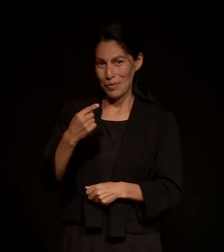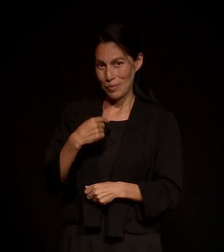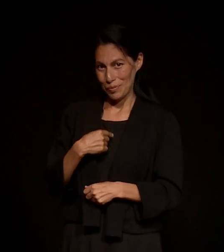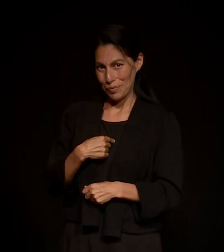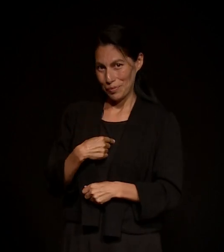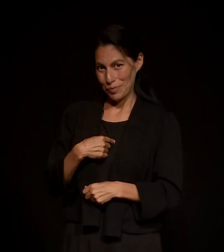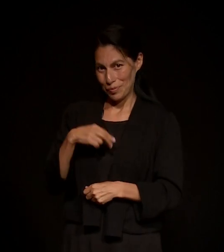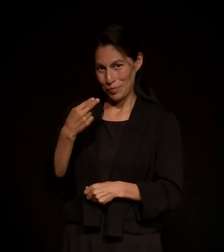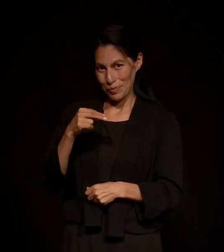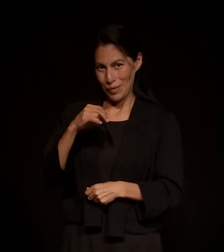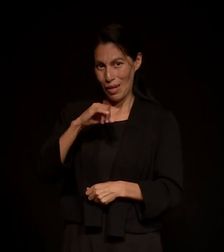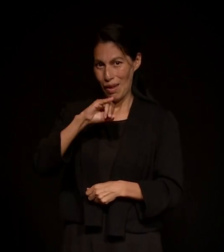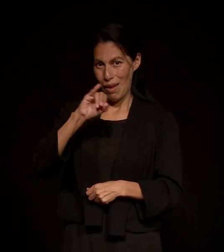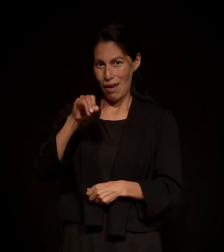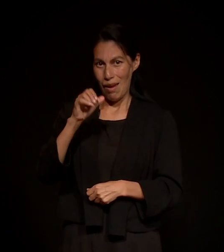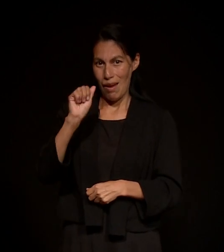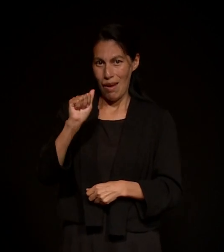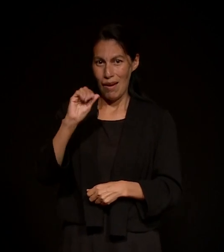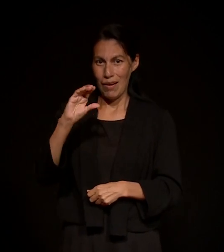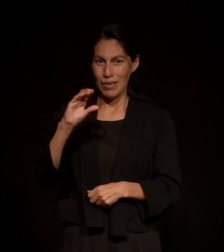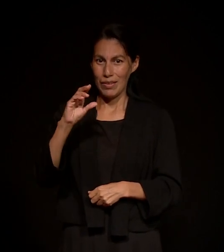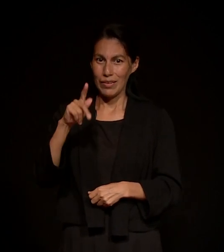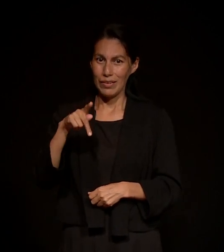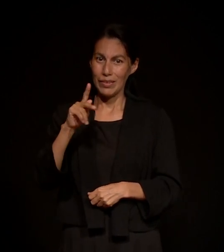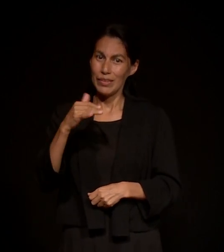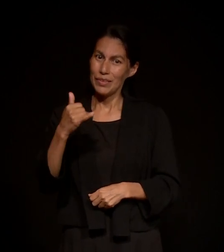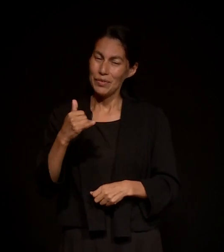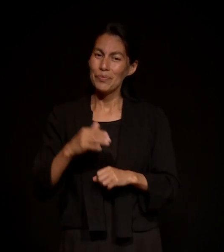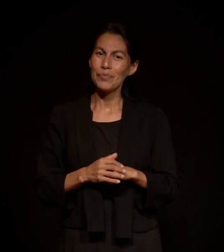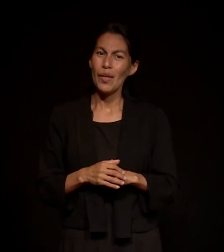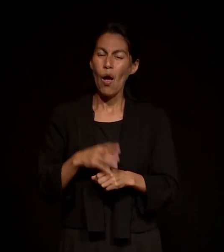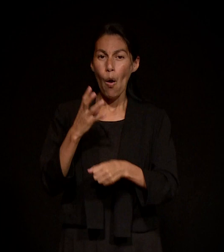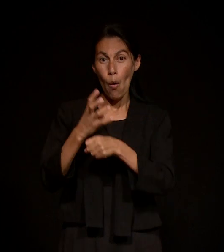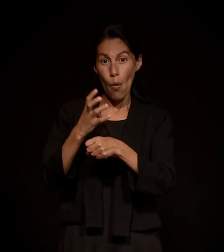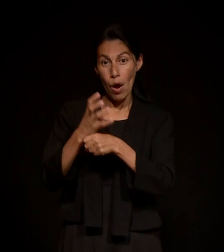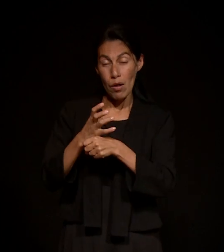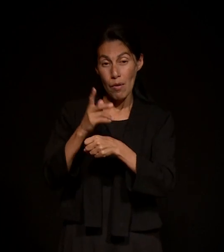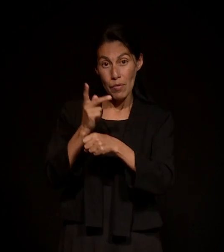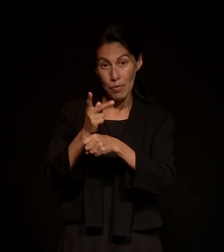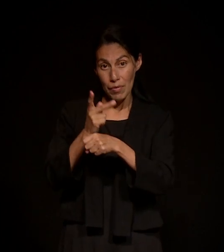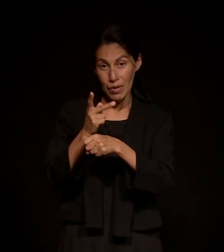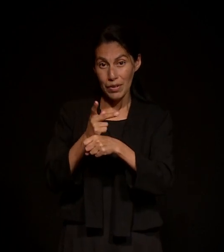Pues yo me llamo Jensi, estoy en cuarto grado de primaria.